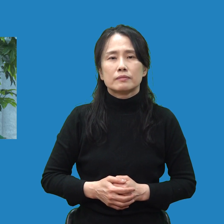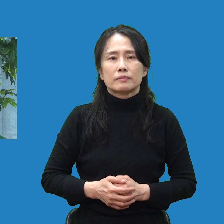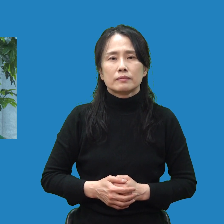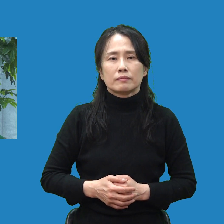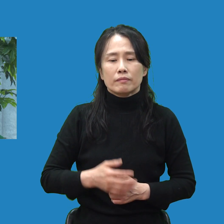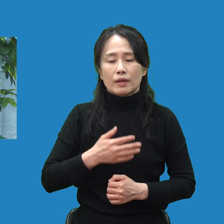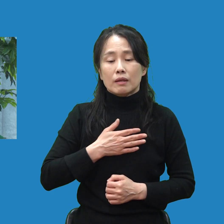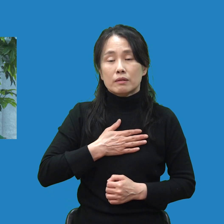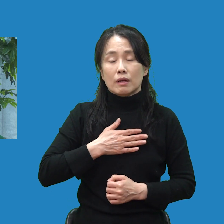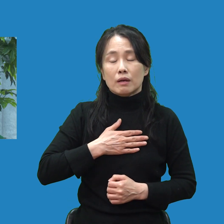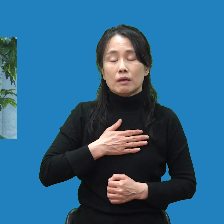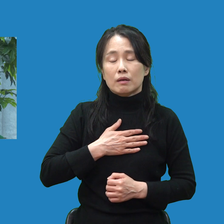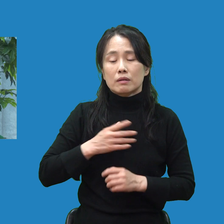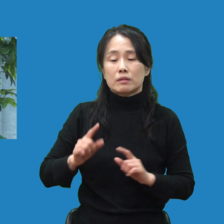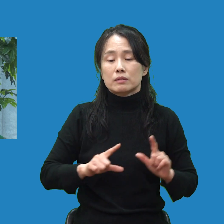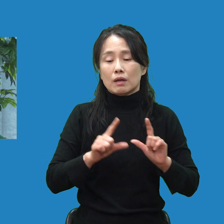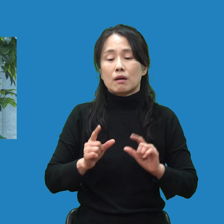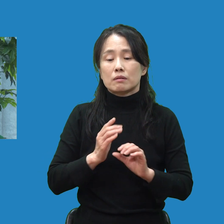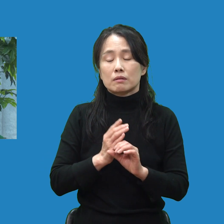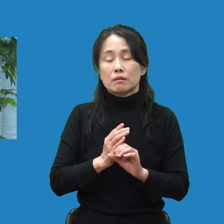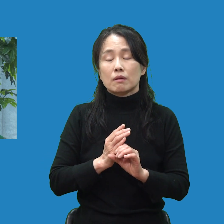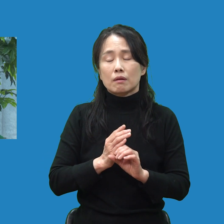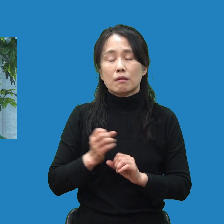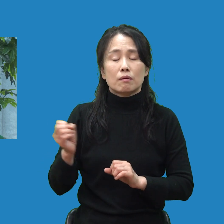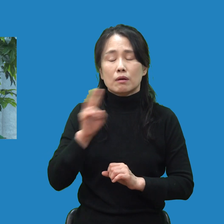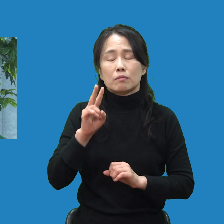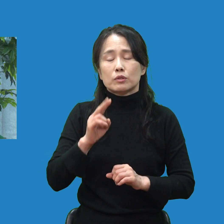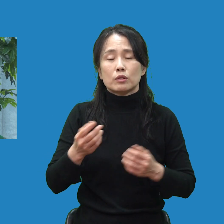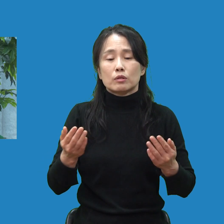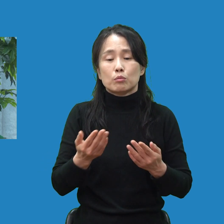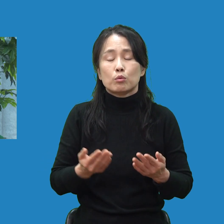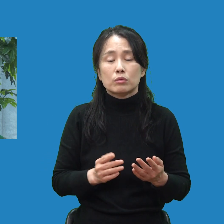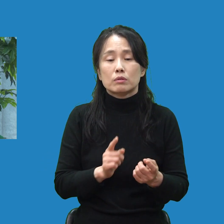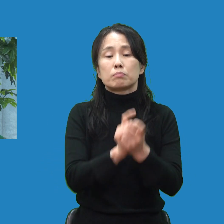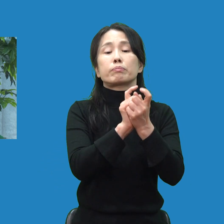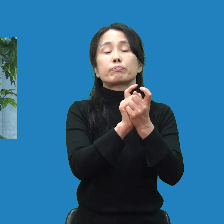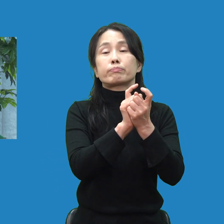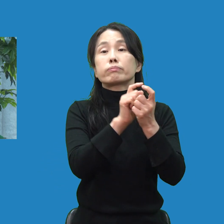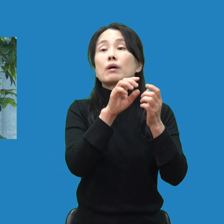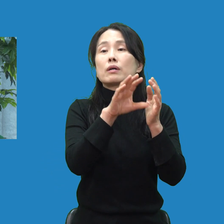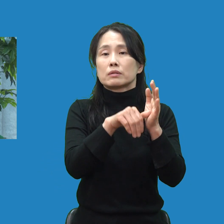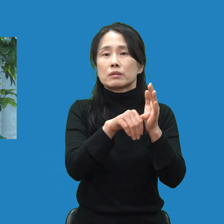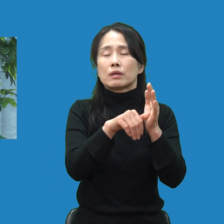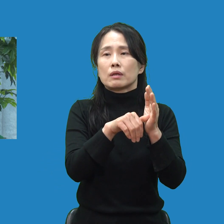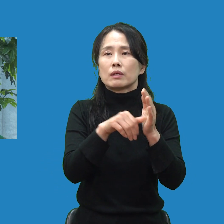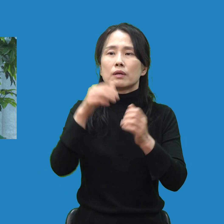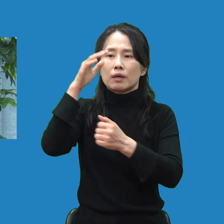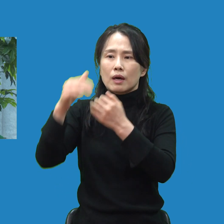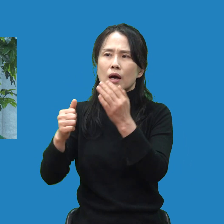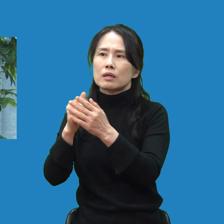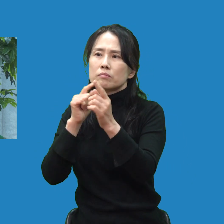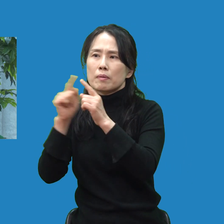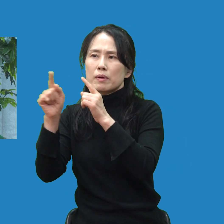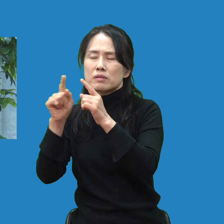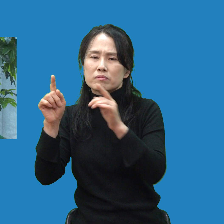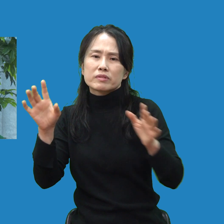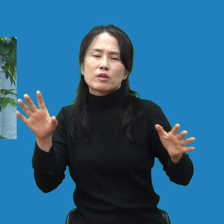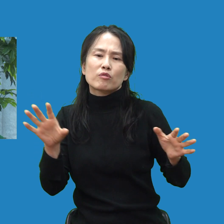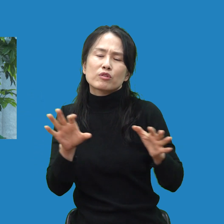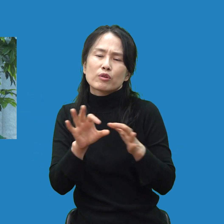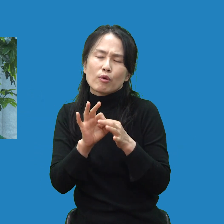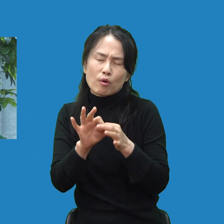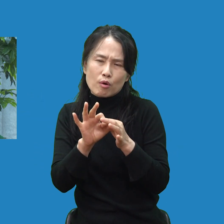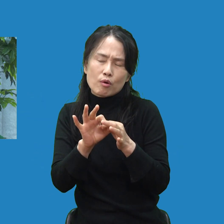내 인생에 어떤 사건이 일어날 때에 그 사건과 하나님의 말씀이 전혀